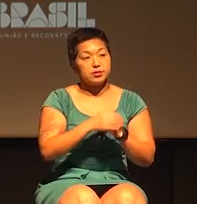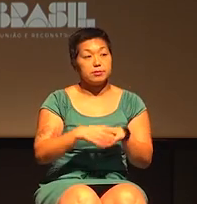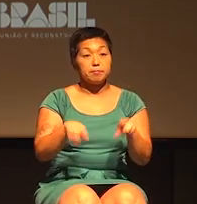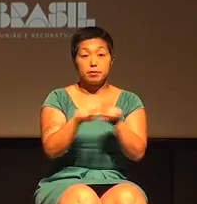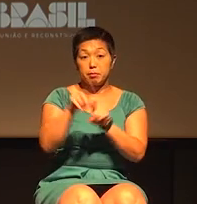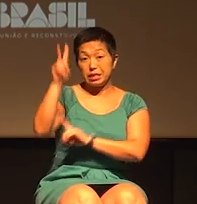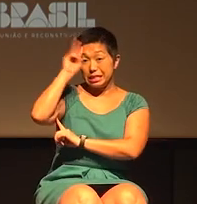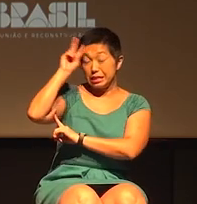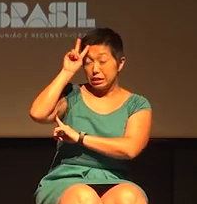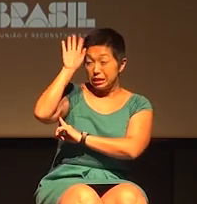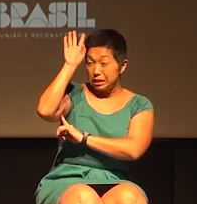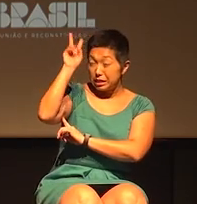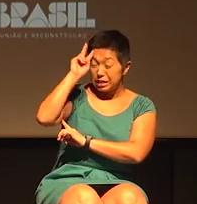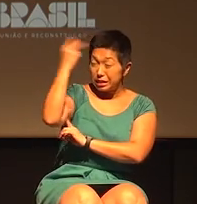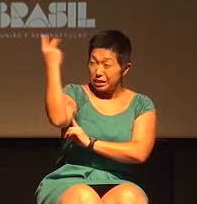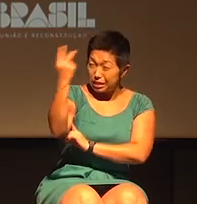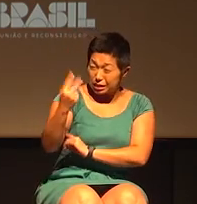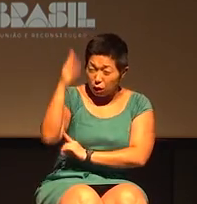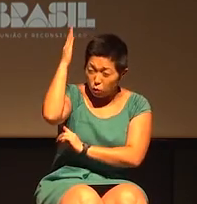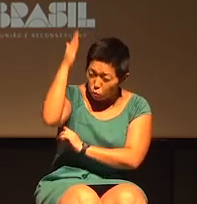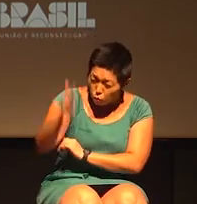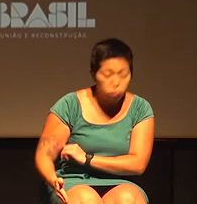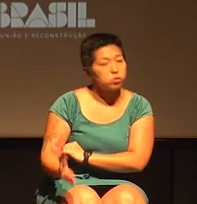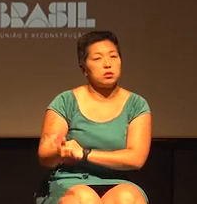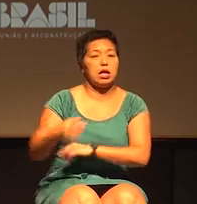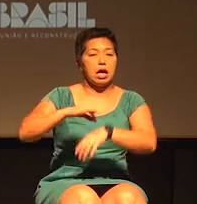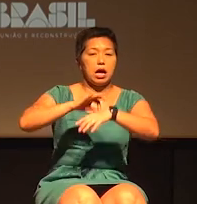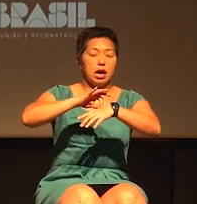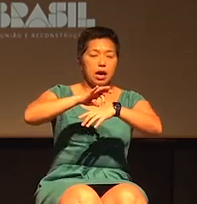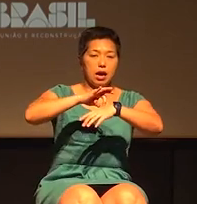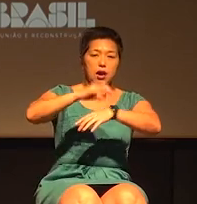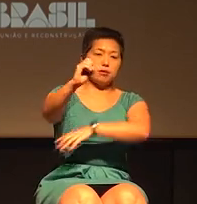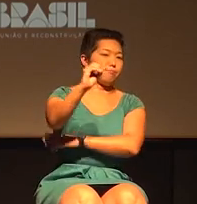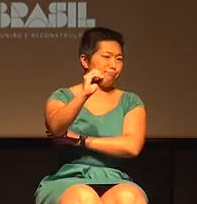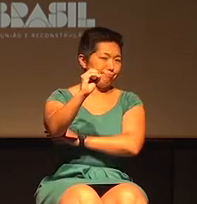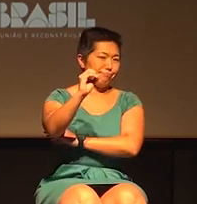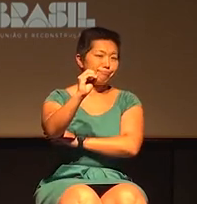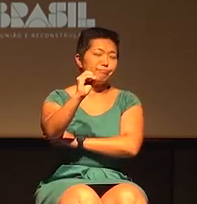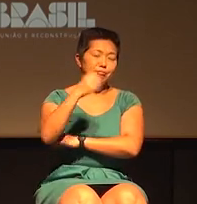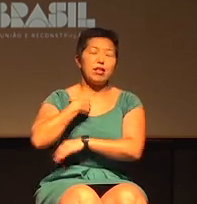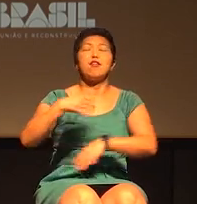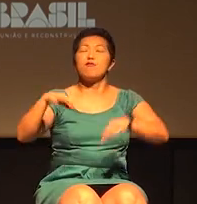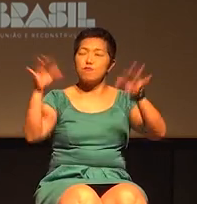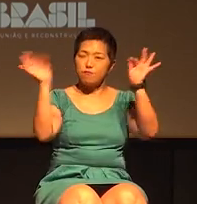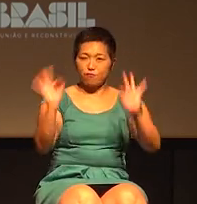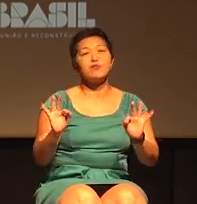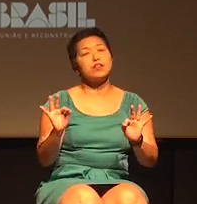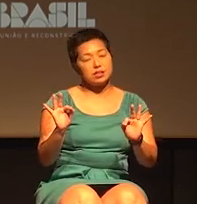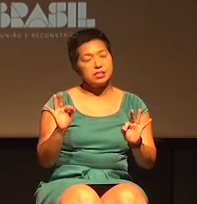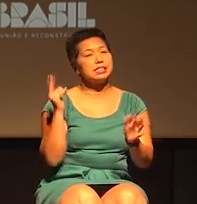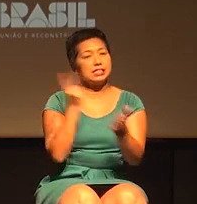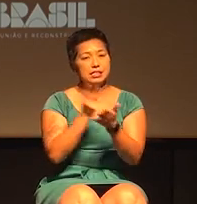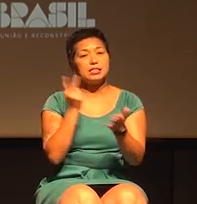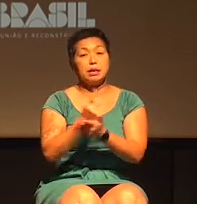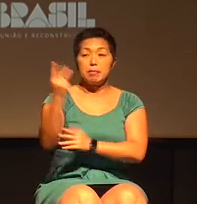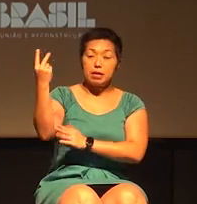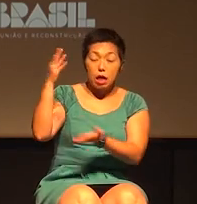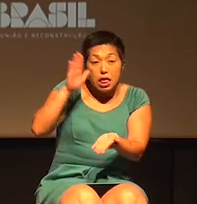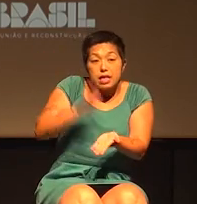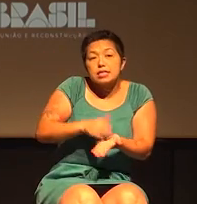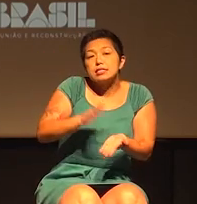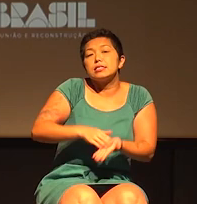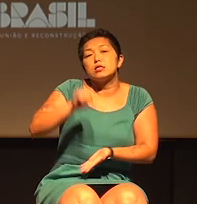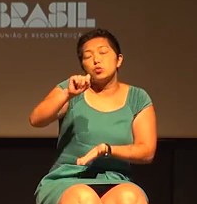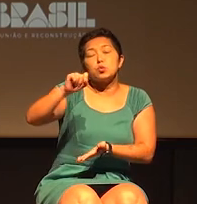sem carne eu achei muito incrível ISO Parabéns É eu fiquei bem feliz quando eu vi o edital de uma das exigências que era